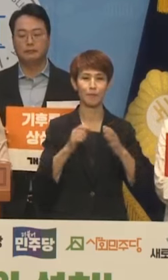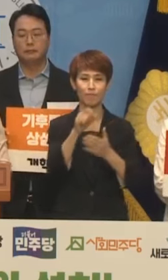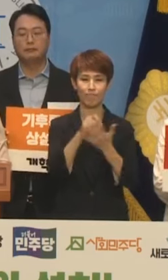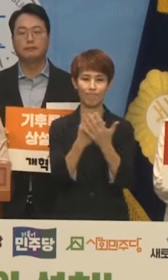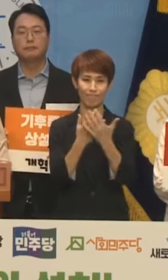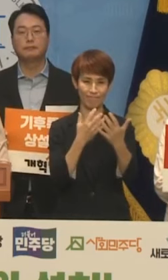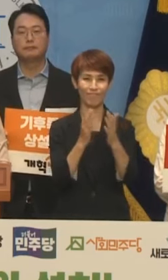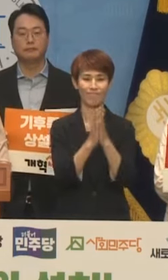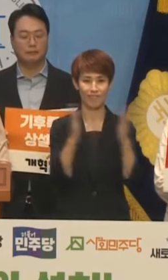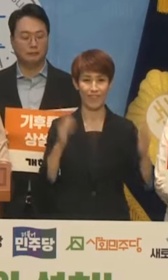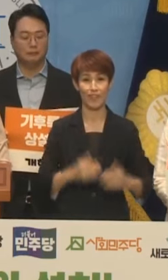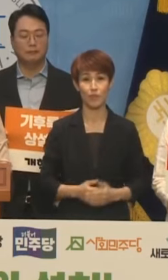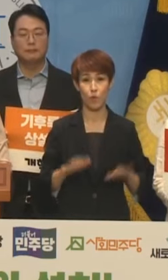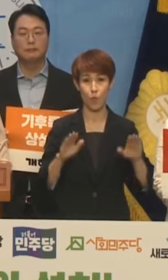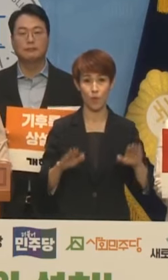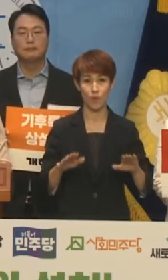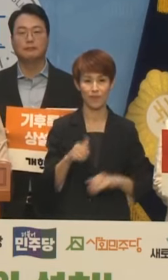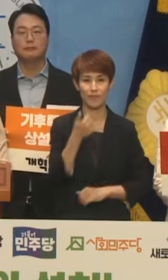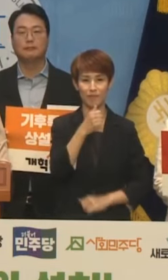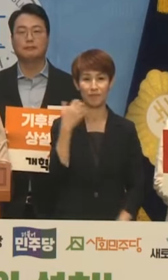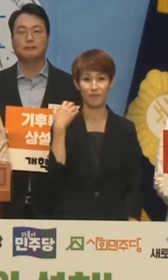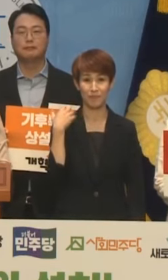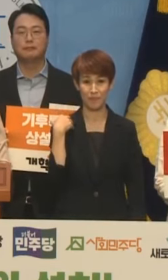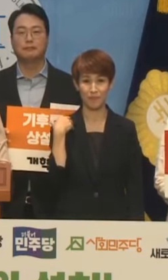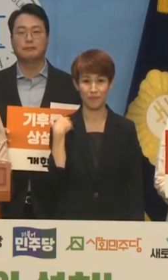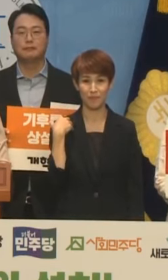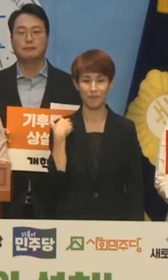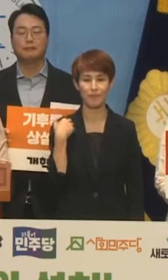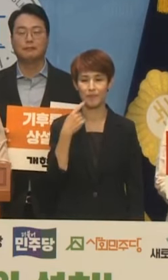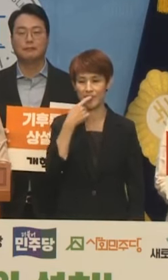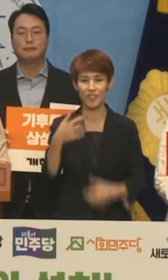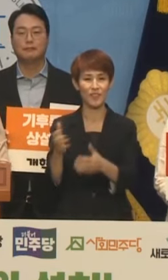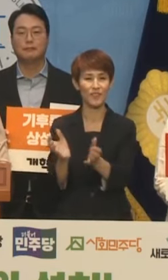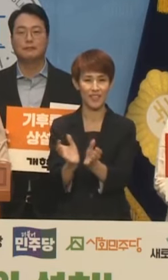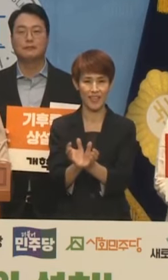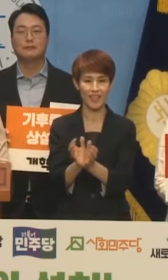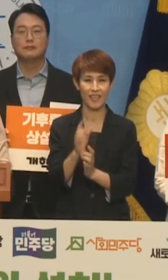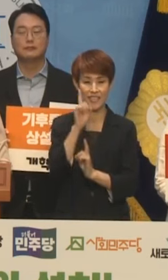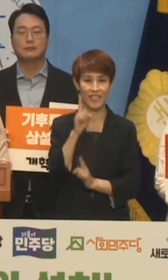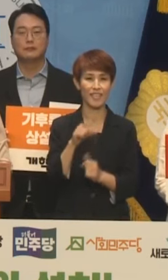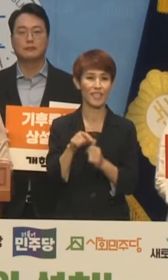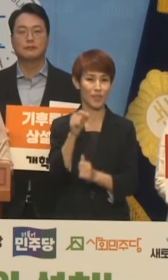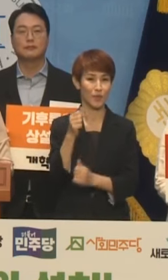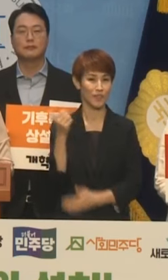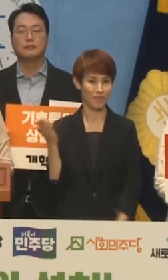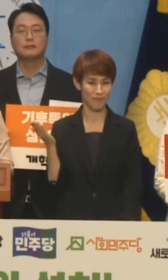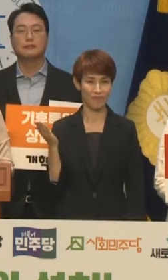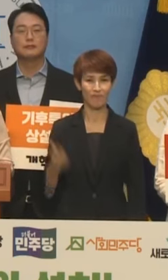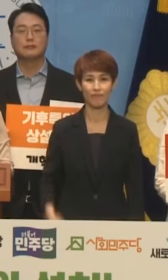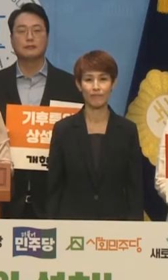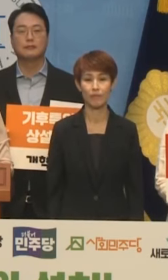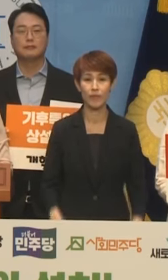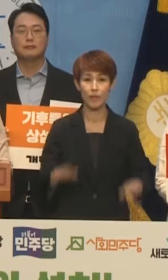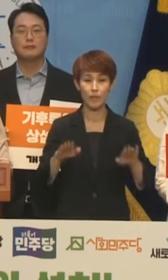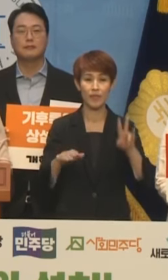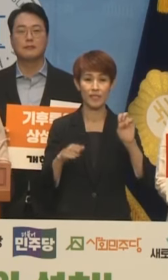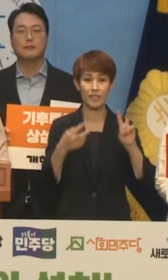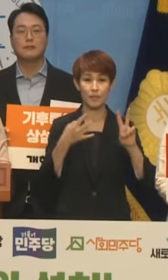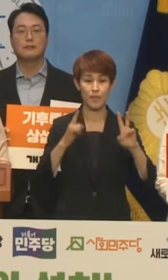시작하겠습니다. 저는 오늘 기자회견의 사회를 맡은 더불어민주당의 이소영 의원입니다. 이번 22대